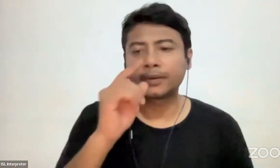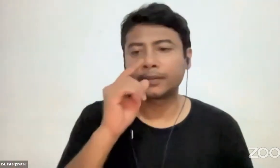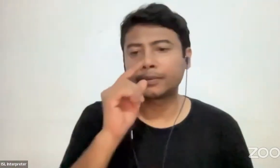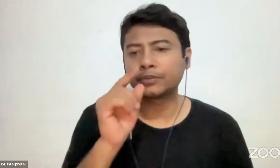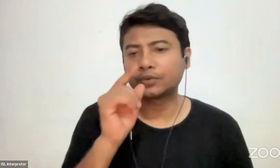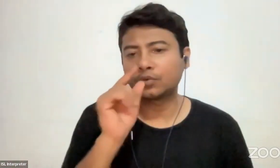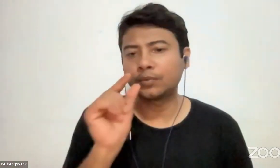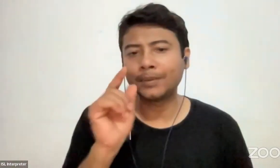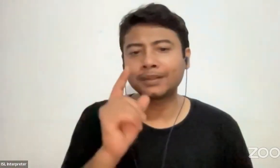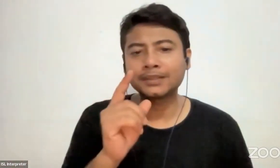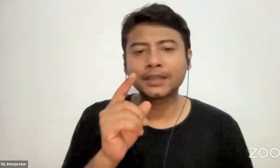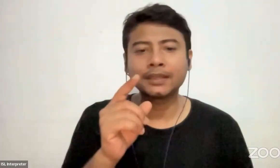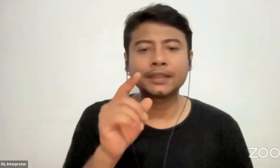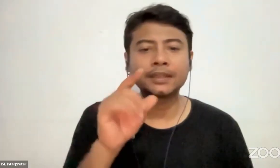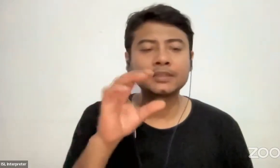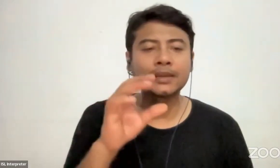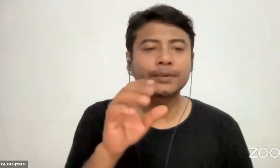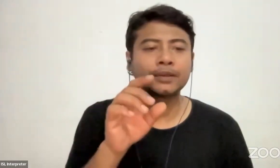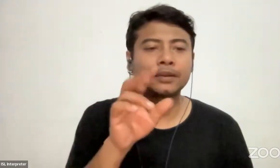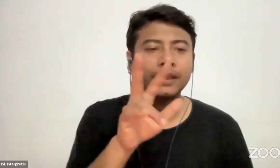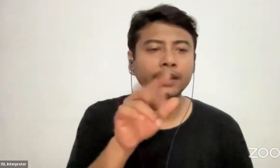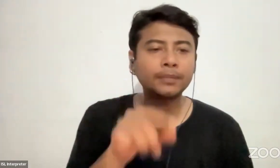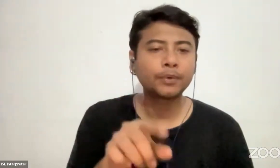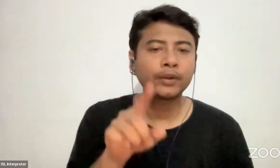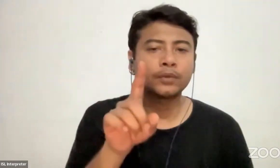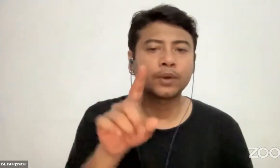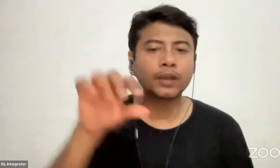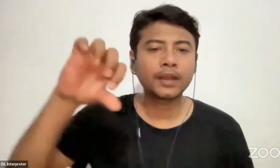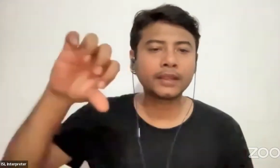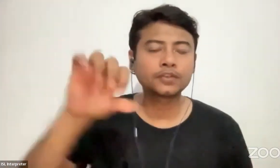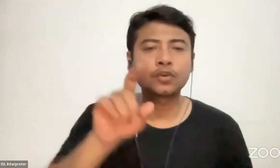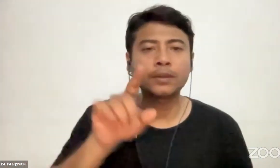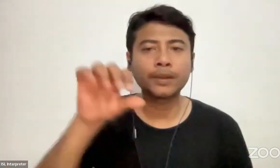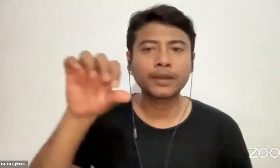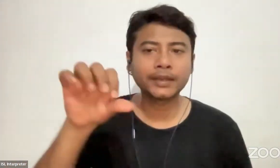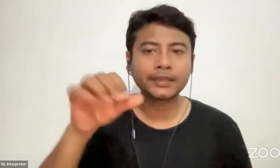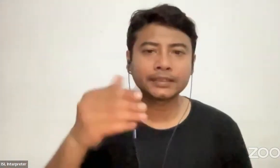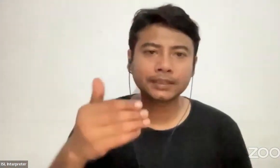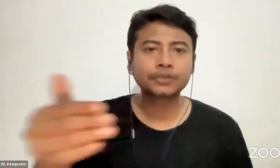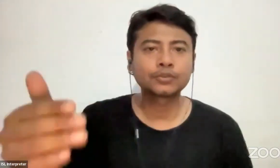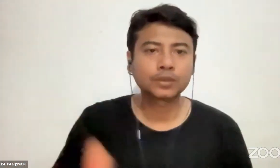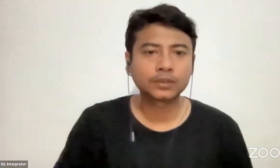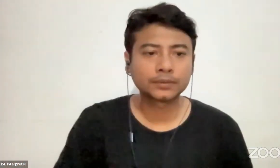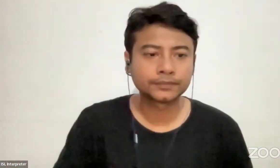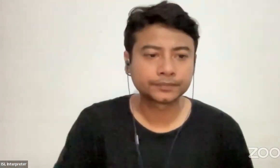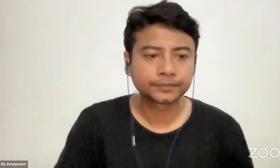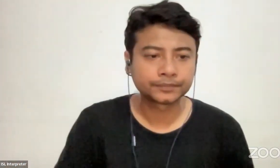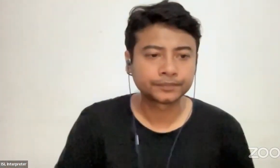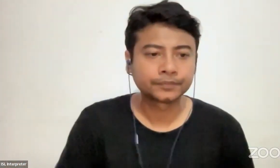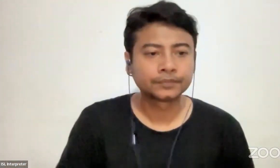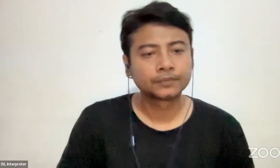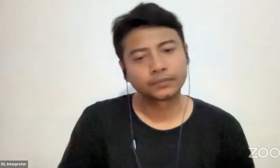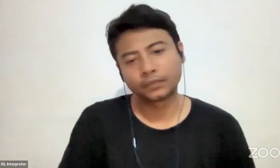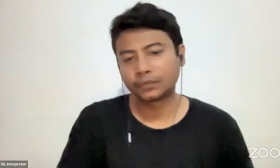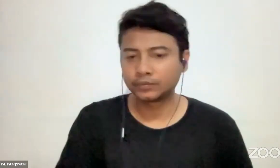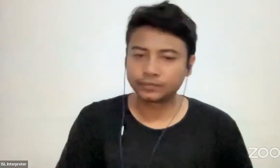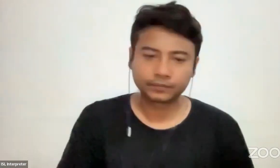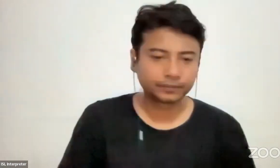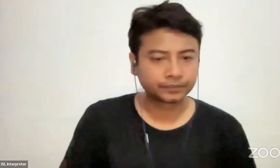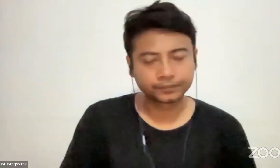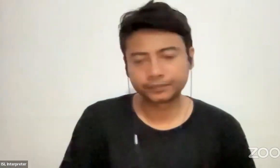हाँ प्रभु जी, उमा माता जी कह रही है कि चैप्टर 8.19 श्लोक नंबर 19 से हमें ठीक है, शुरू करना नाइन है। ठीक है, ठीक है।